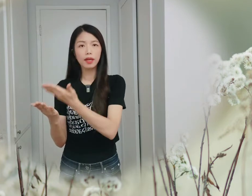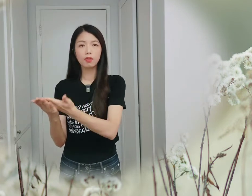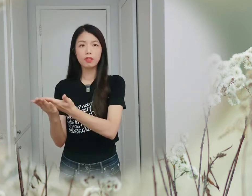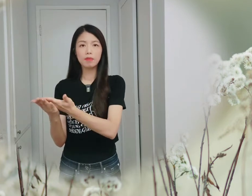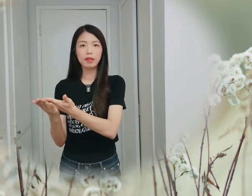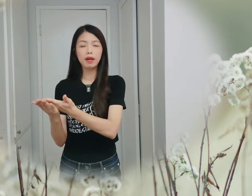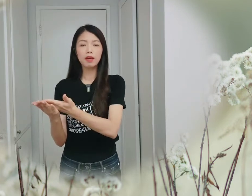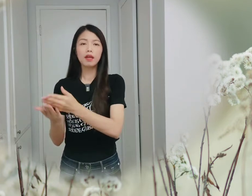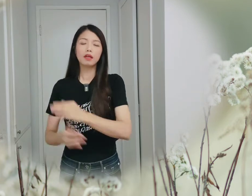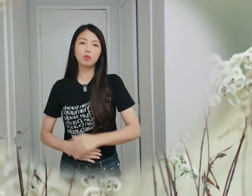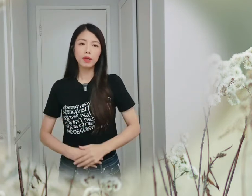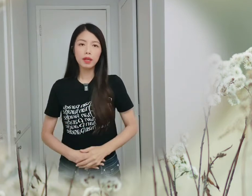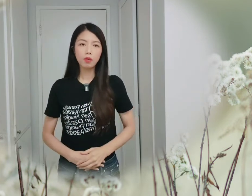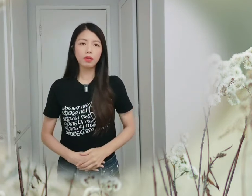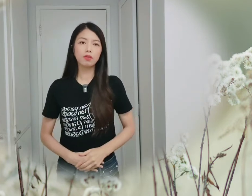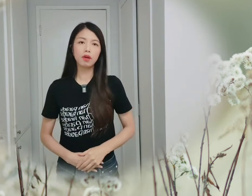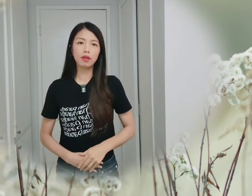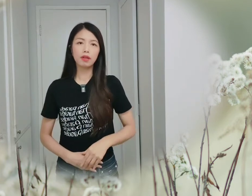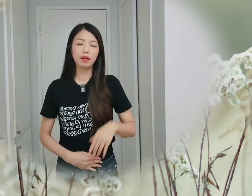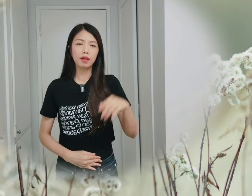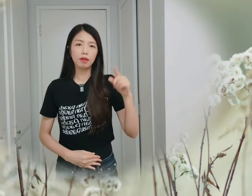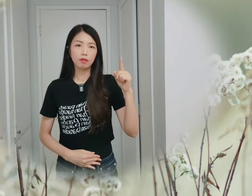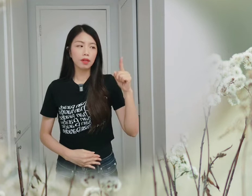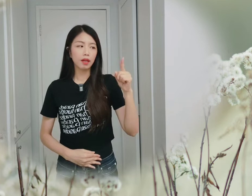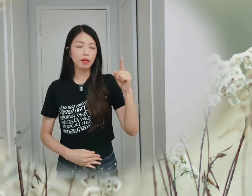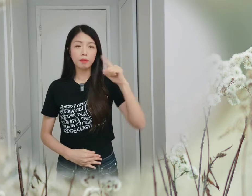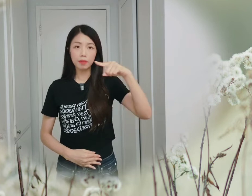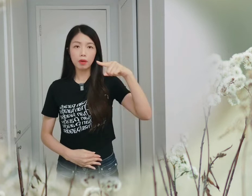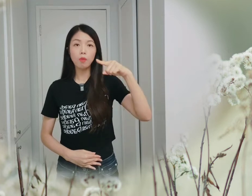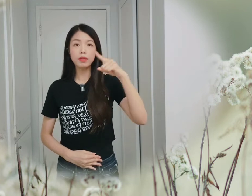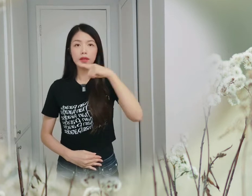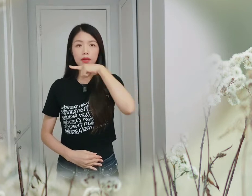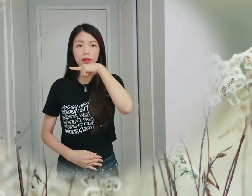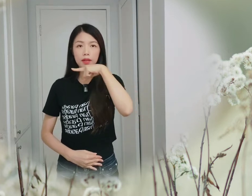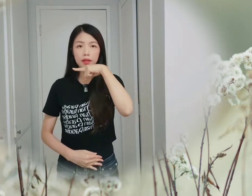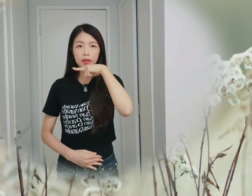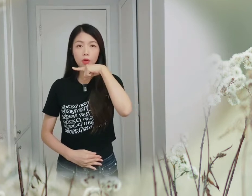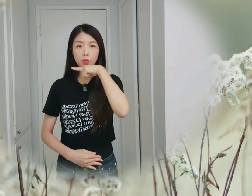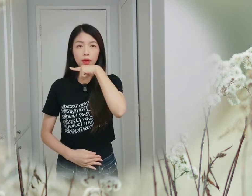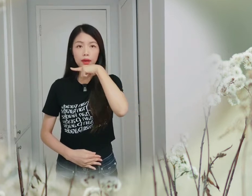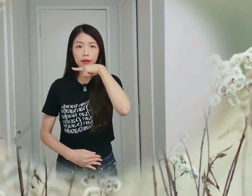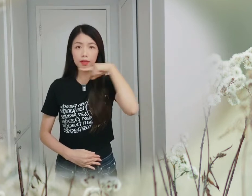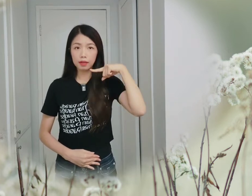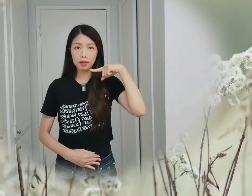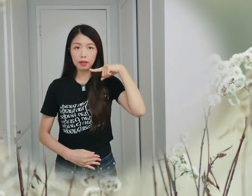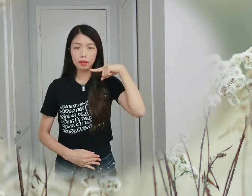소중하다 이런 뜻입니다. 그리고 피라고 하는 뜻의 수어는 일단 검지를 이 턱